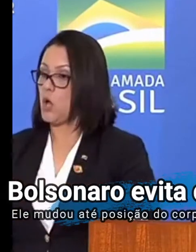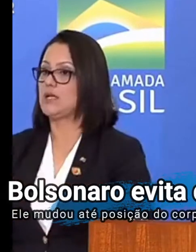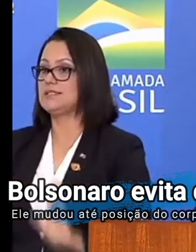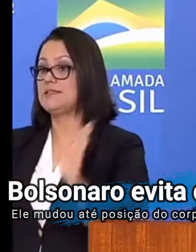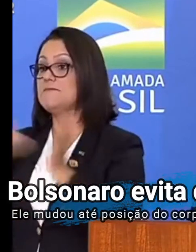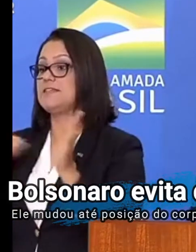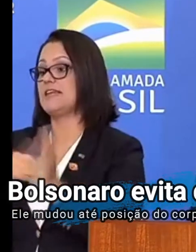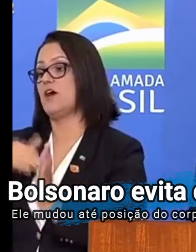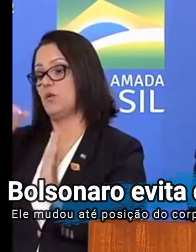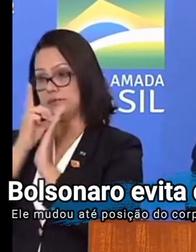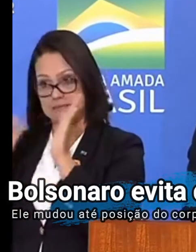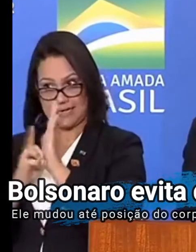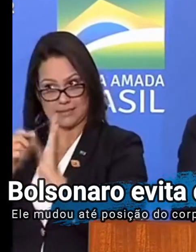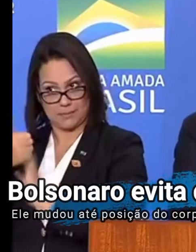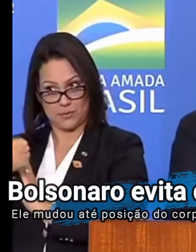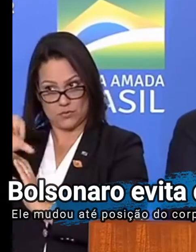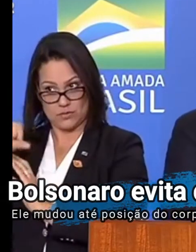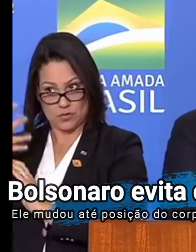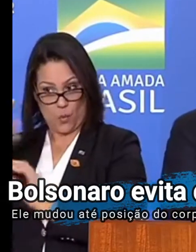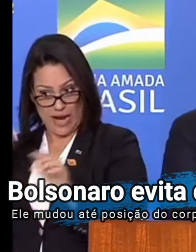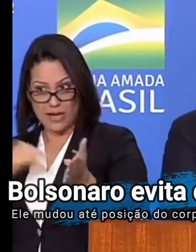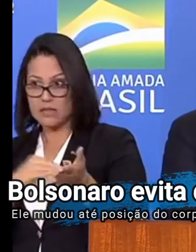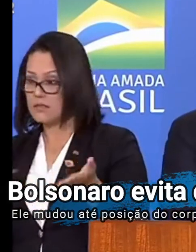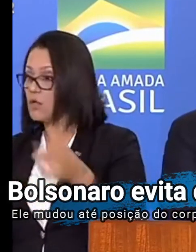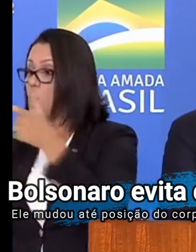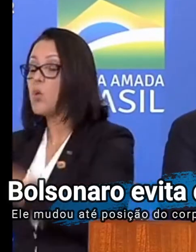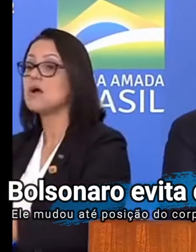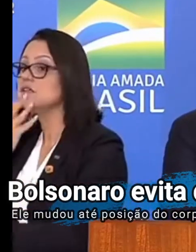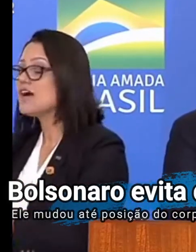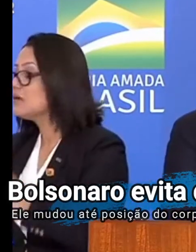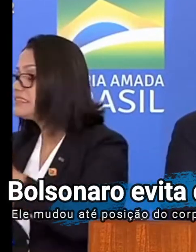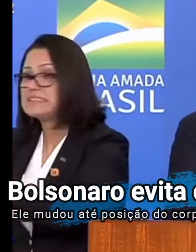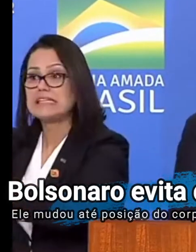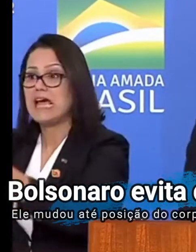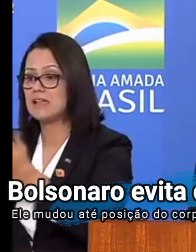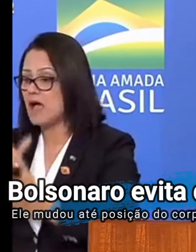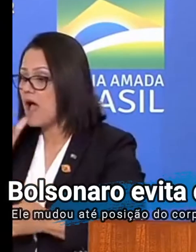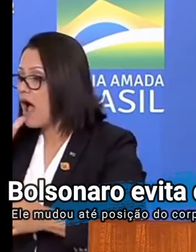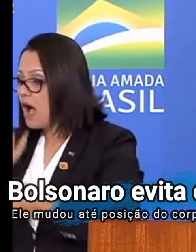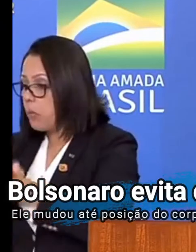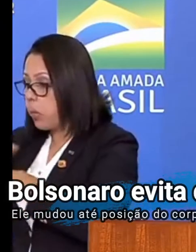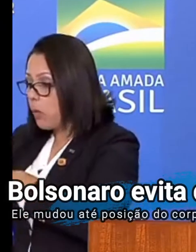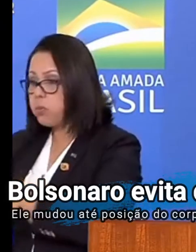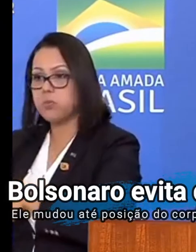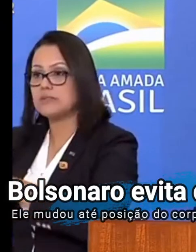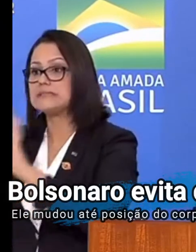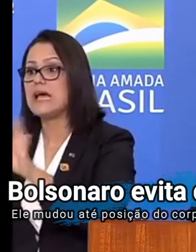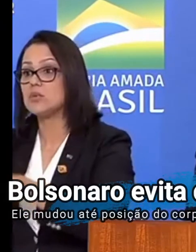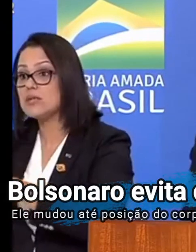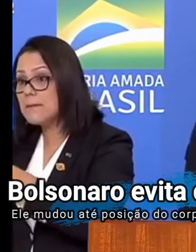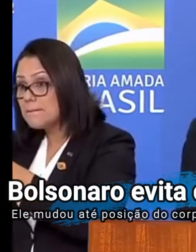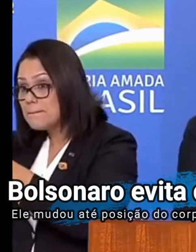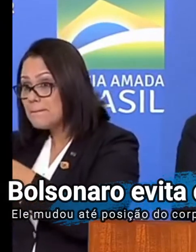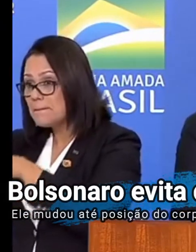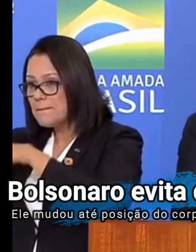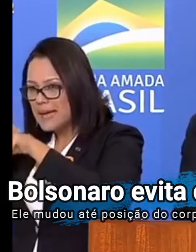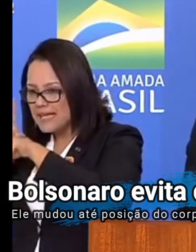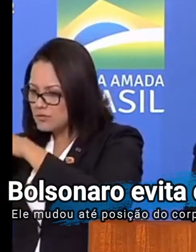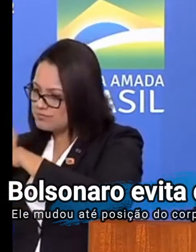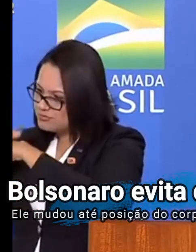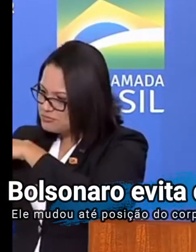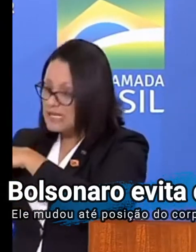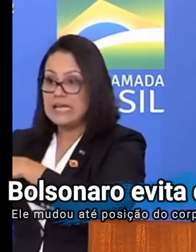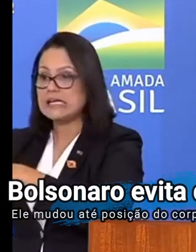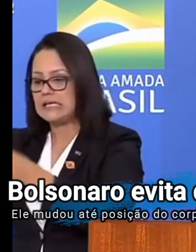40 o local onde não tem nada não têm água potável não mas não têm petróleo não